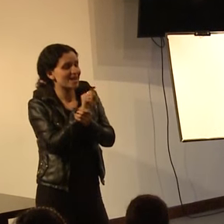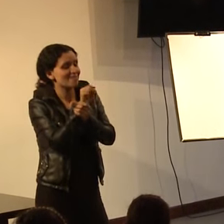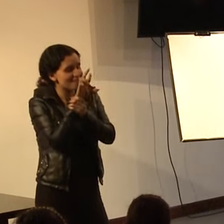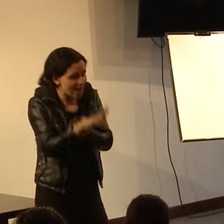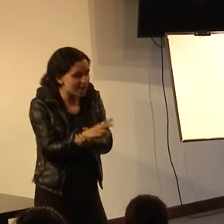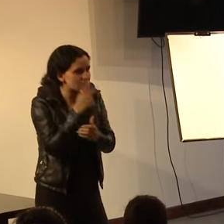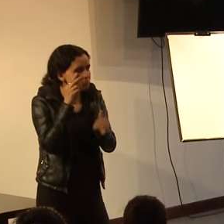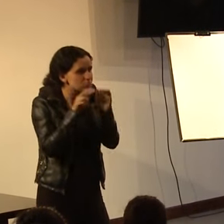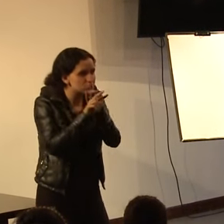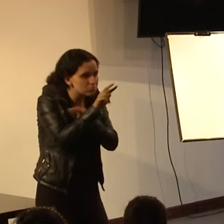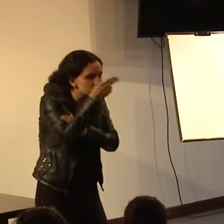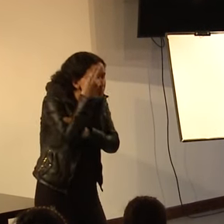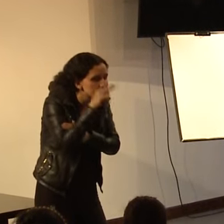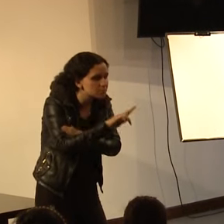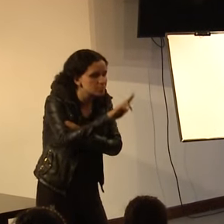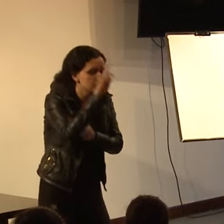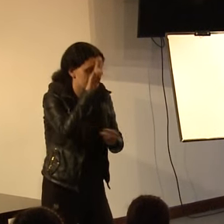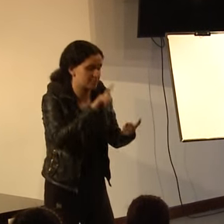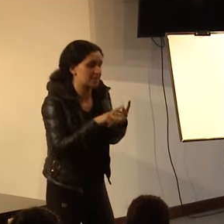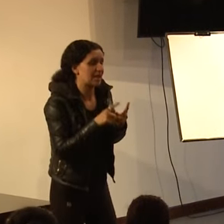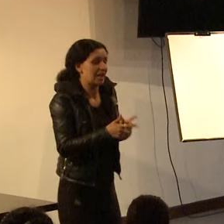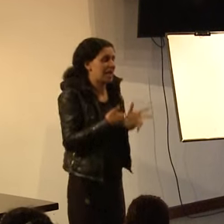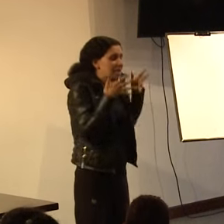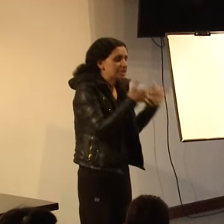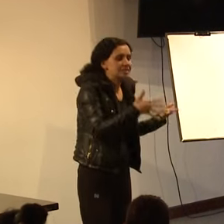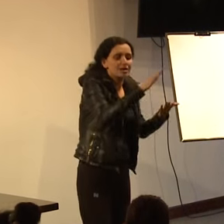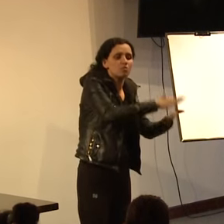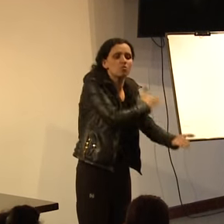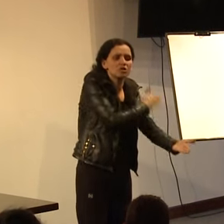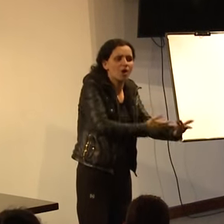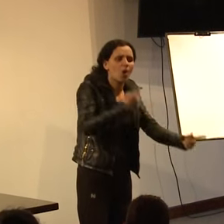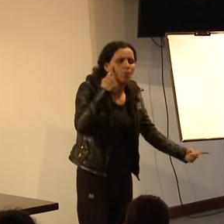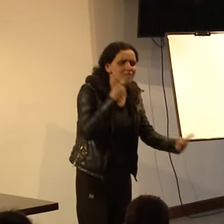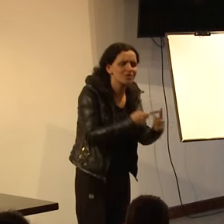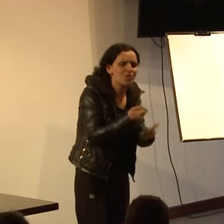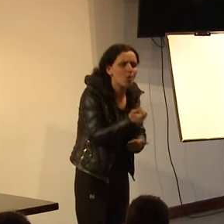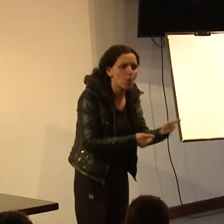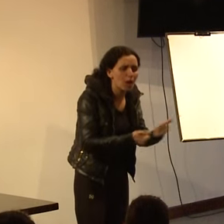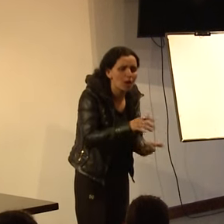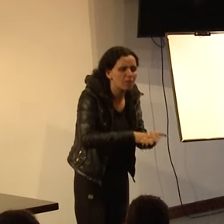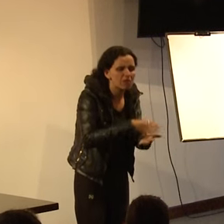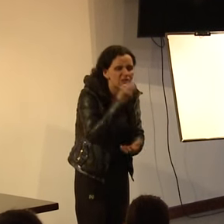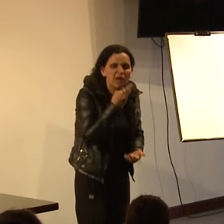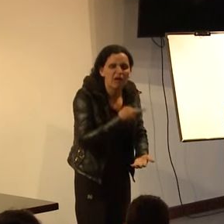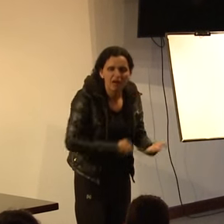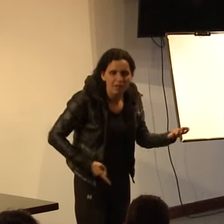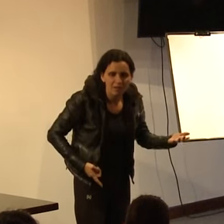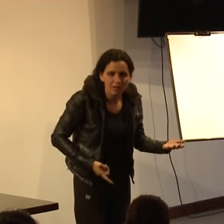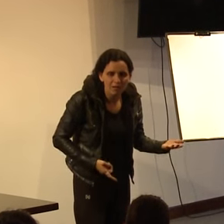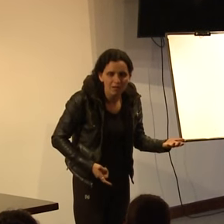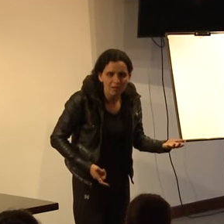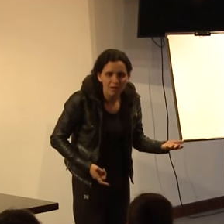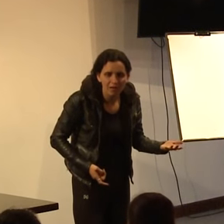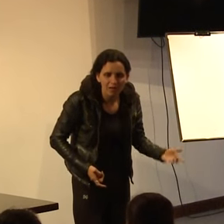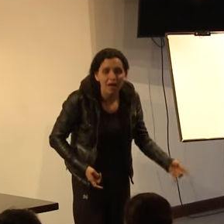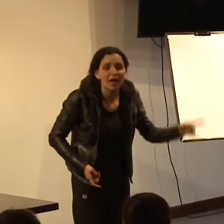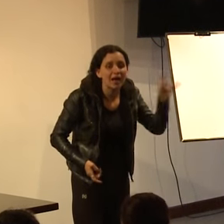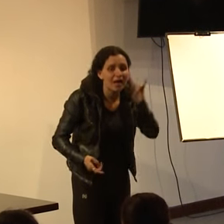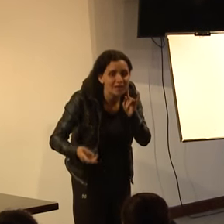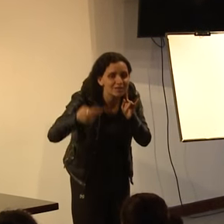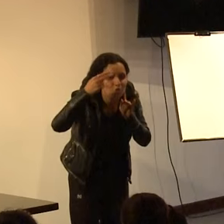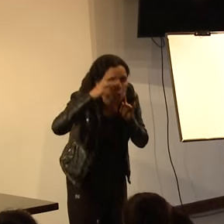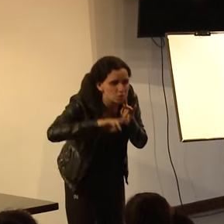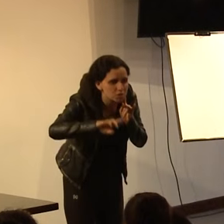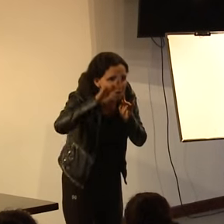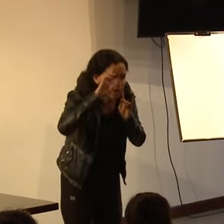Ahora, y hablando de los lenguajes artísticos, voy a referirme a lo que tiene que ver más con las artes escénicas, pensando en, por ejemplo, la danza o el